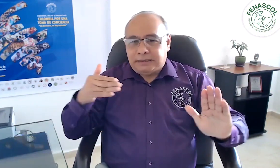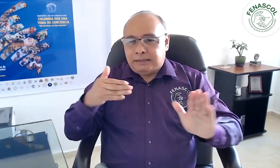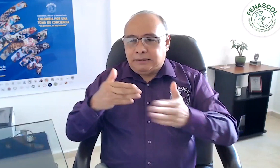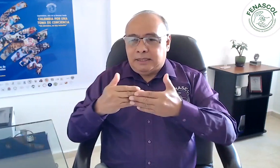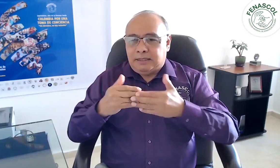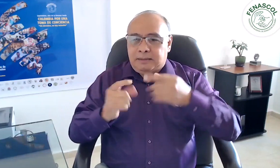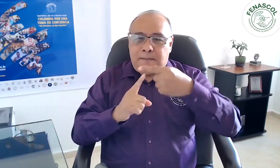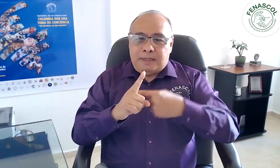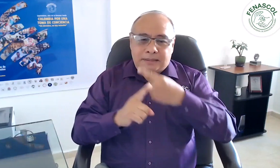Panel de cierre.